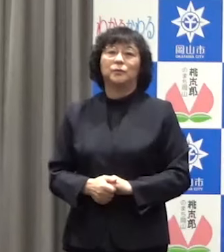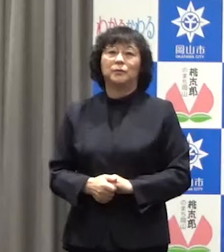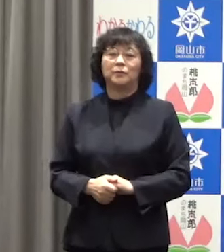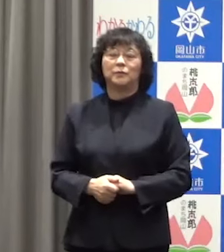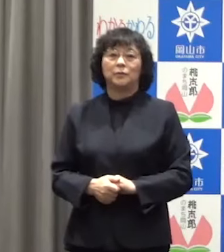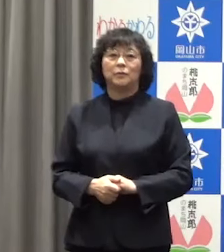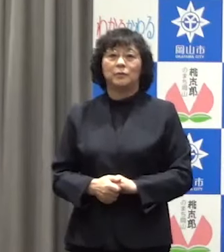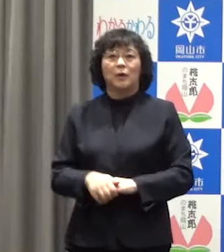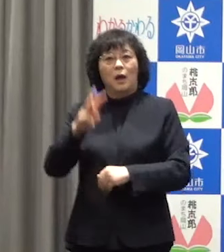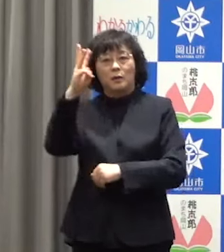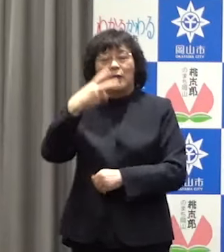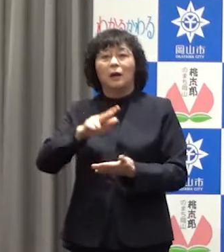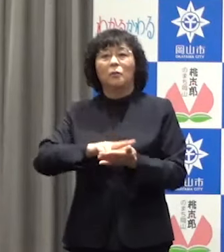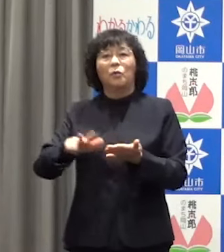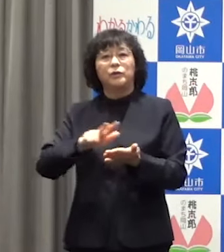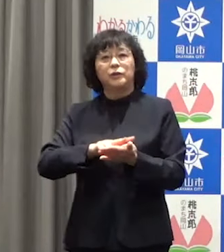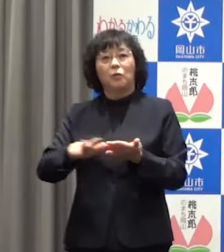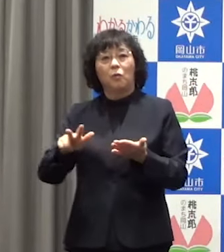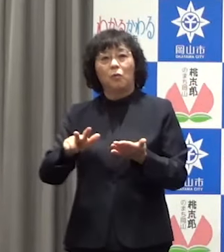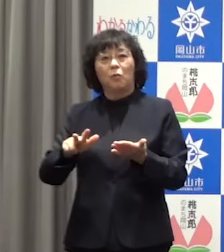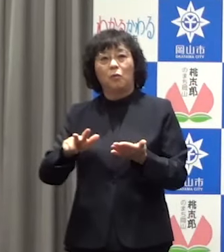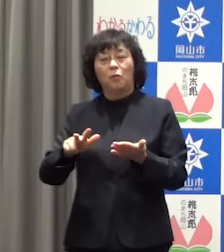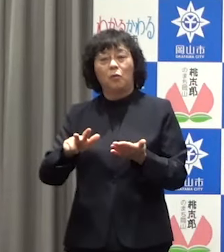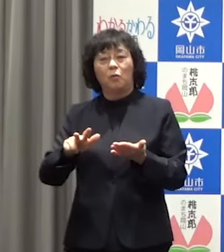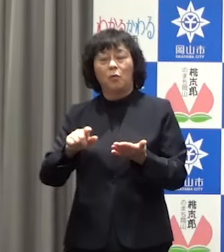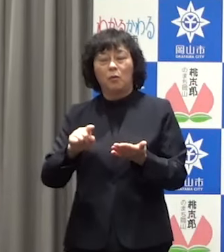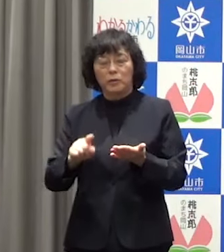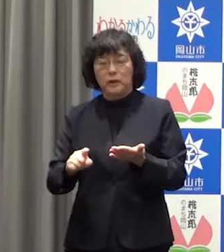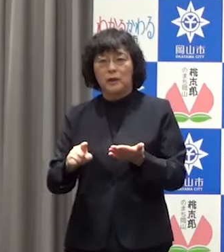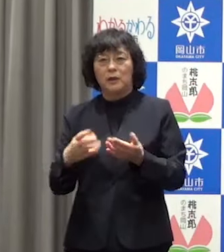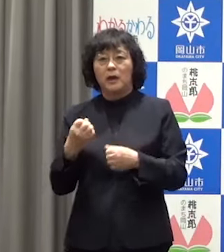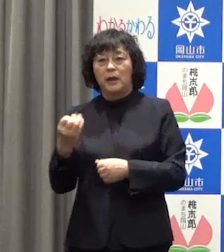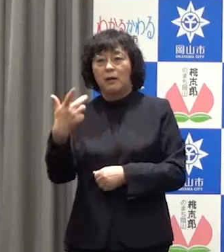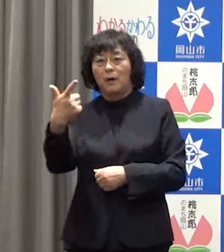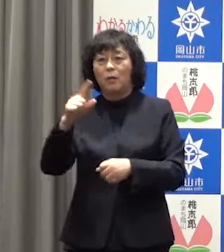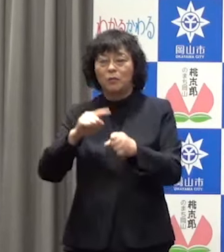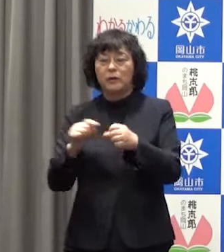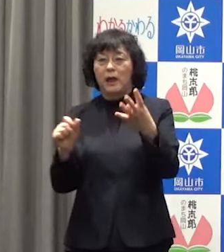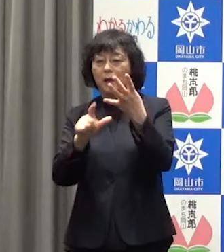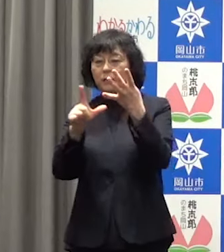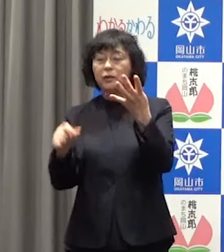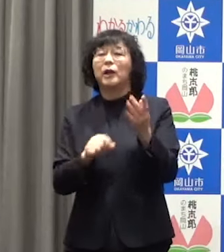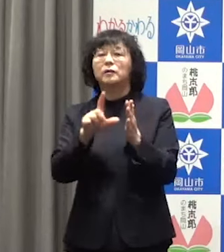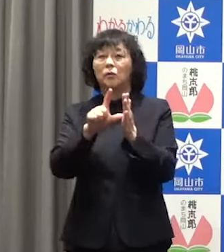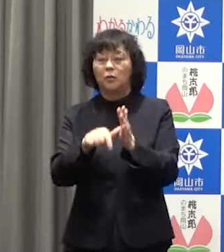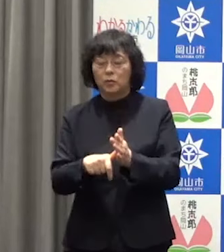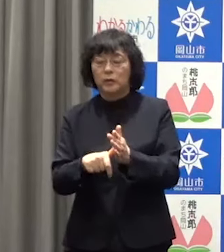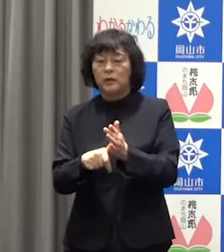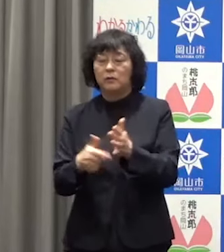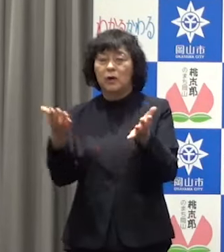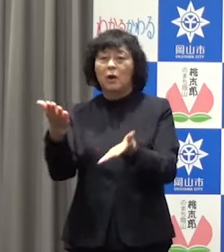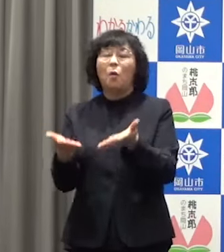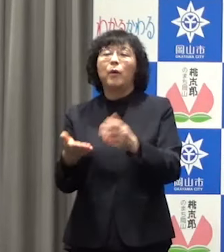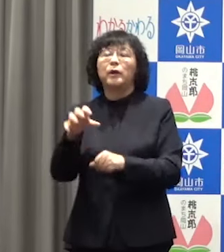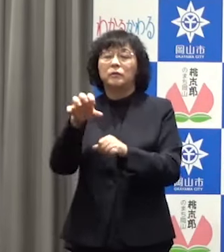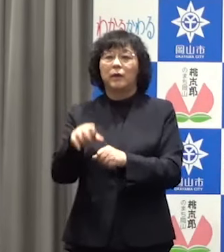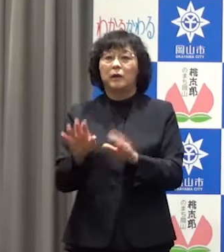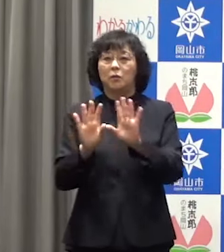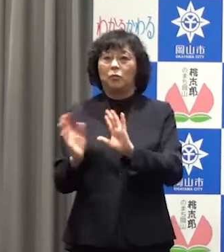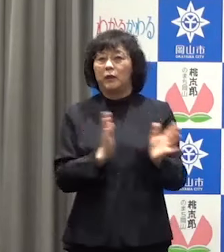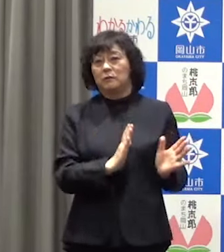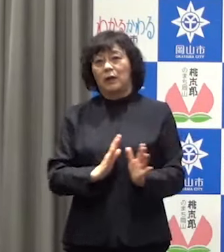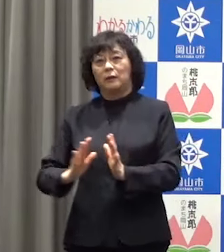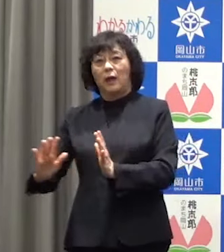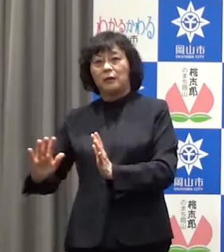参考資料に、令和6年4月における保育の受け皿見込み数というのがございます